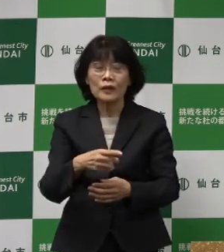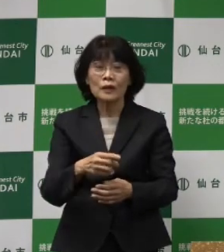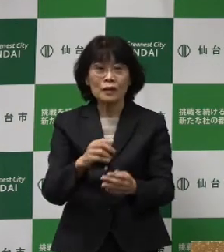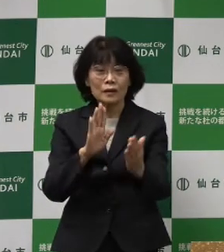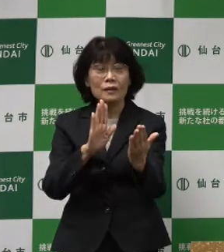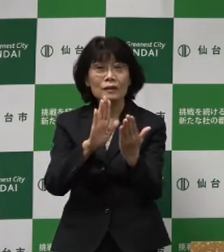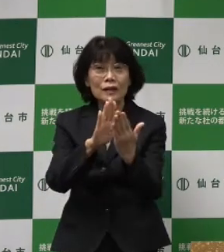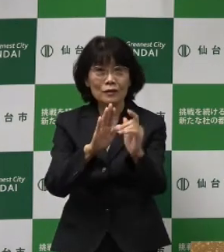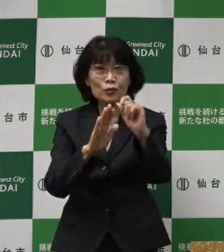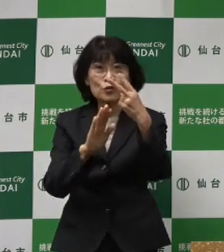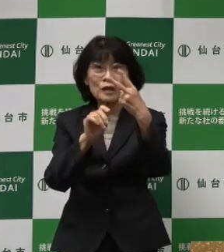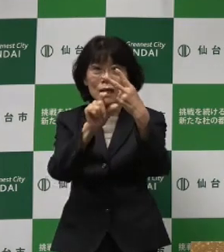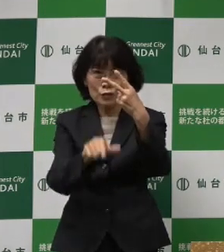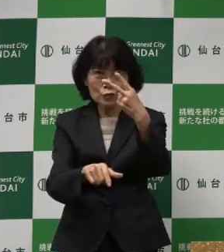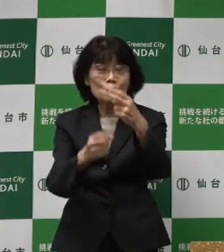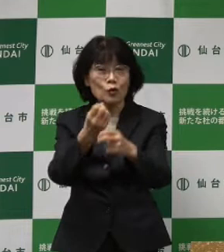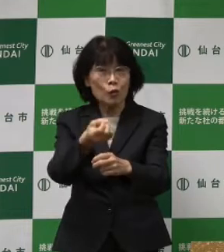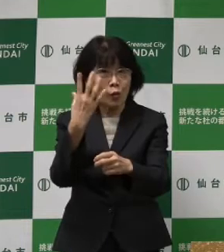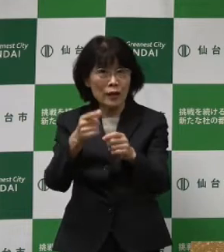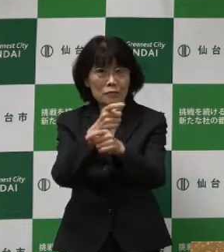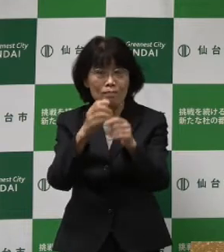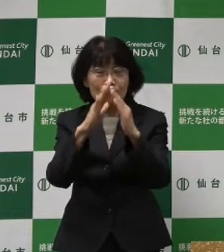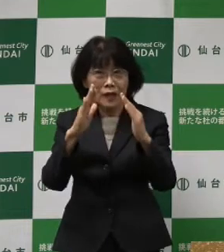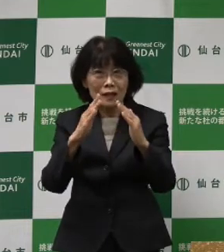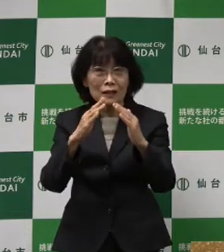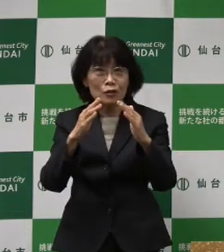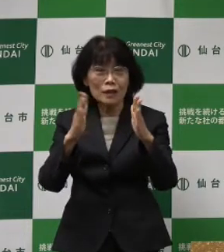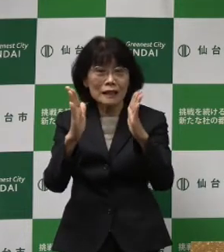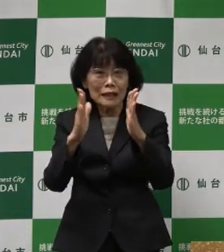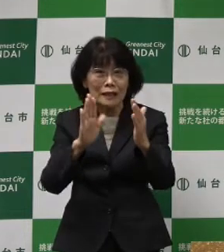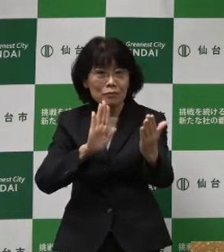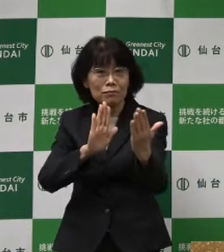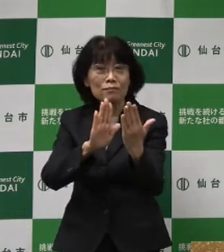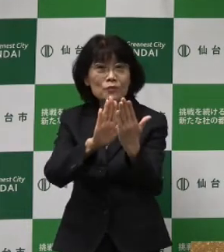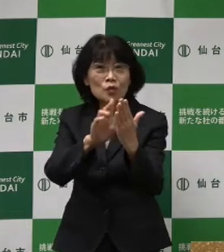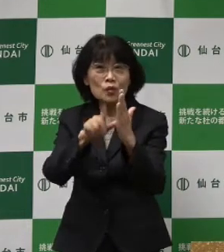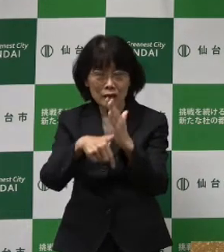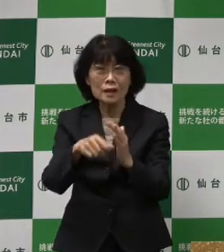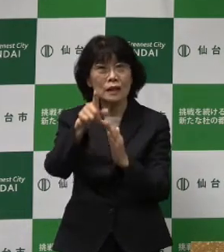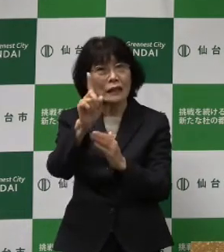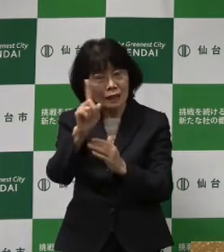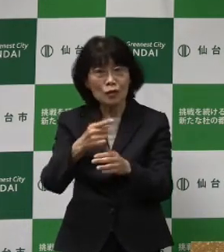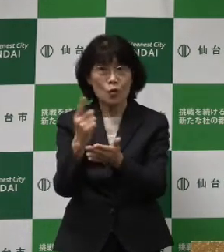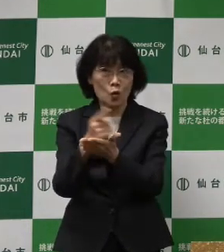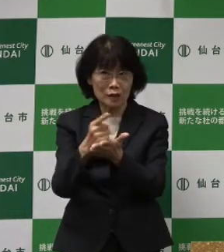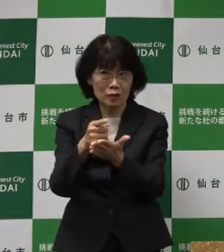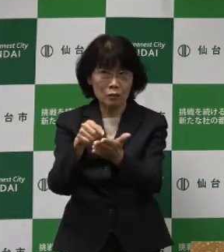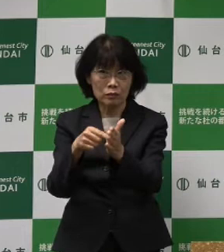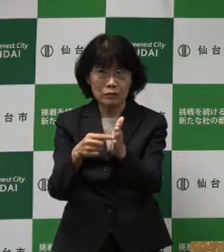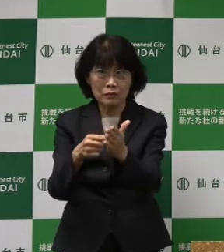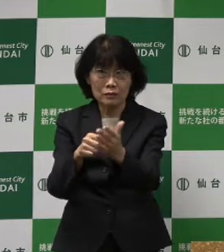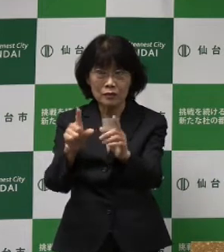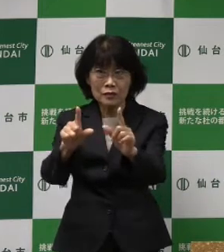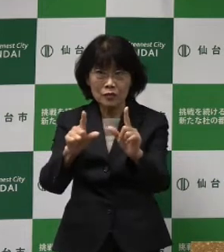て忘年会シーズンがさらにこう近づいてきた段階で何かしらのこう方針というかですね、出される可能性という